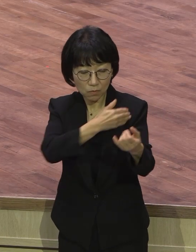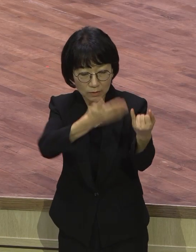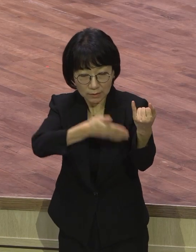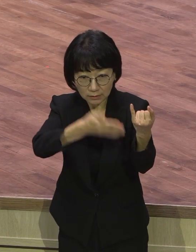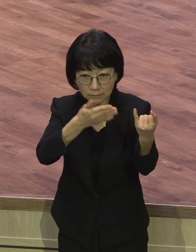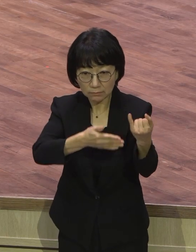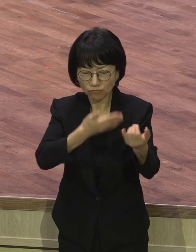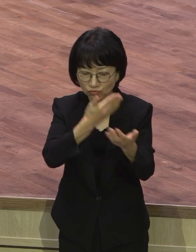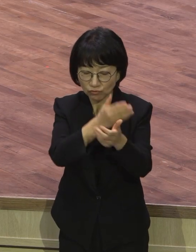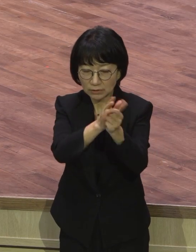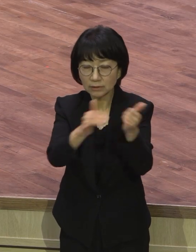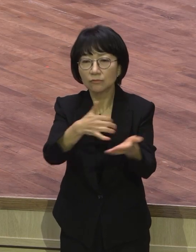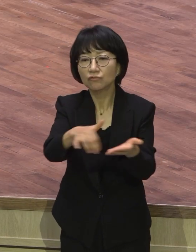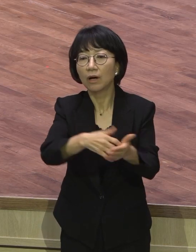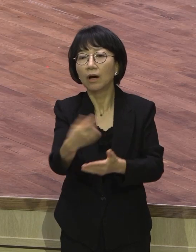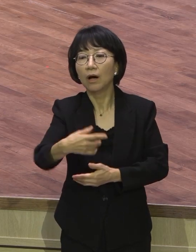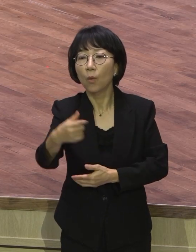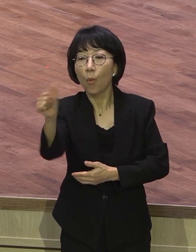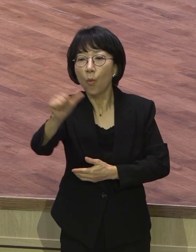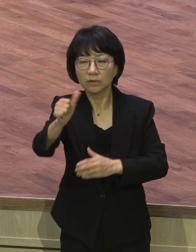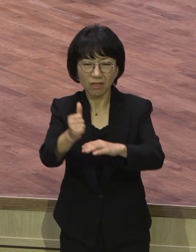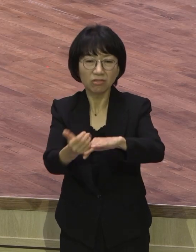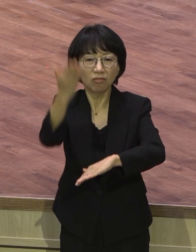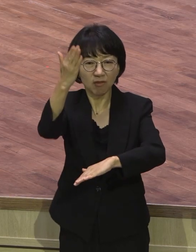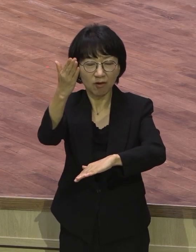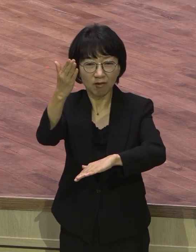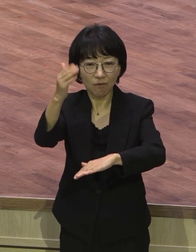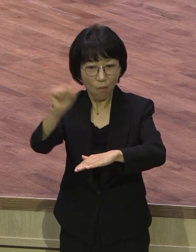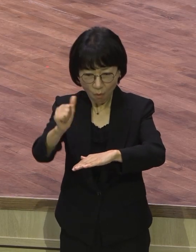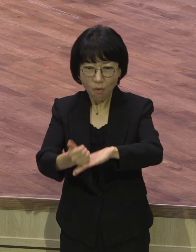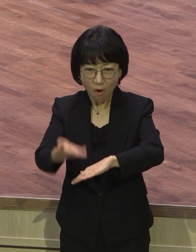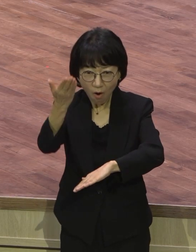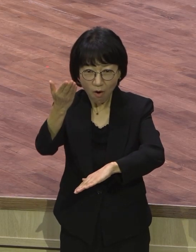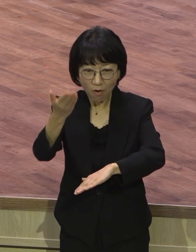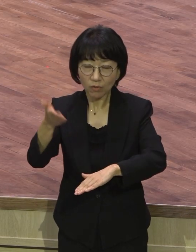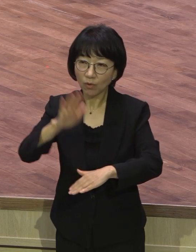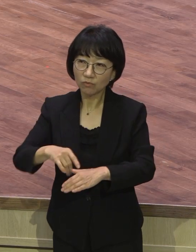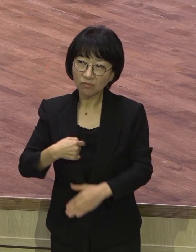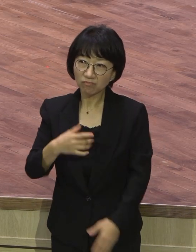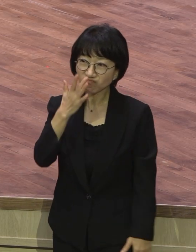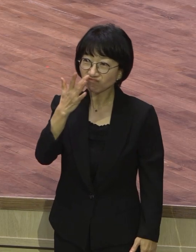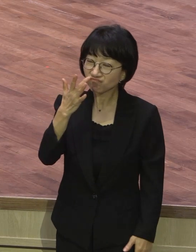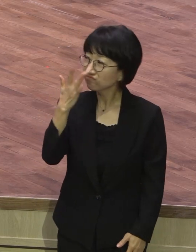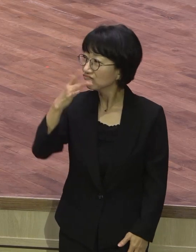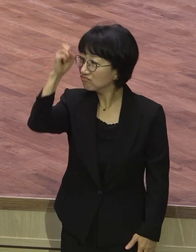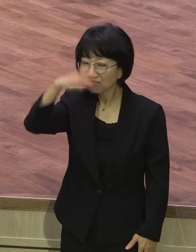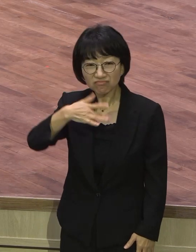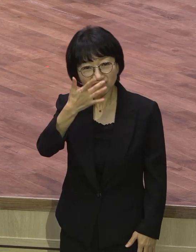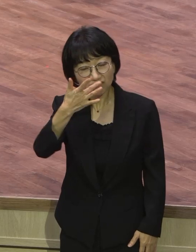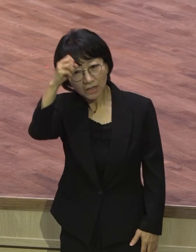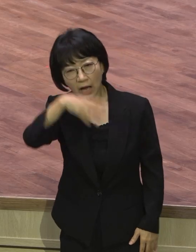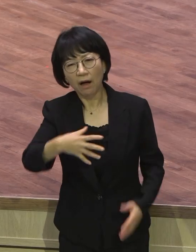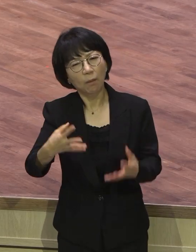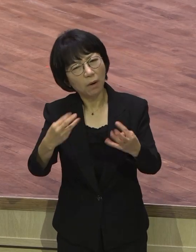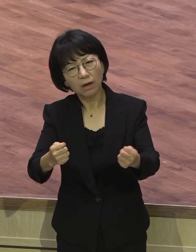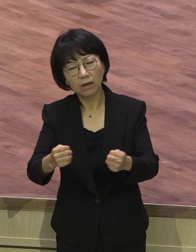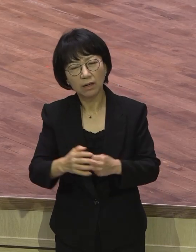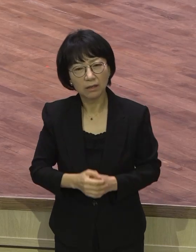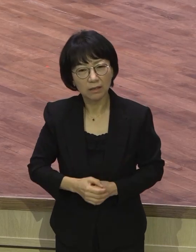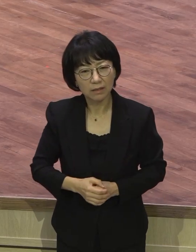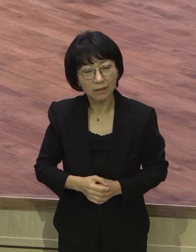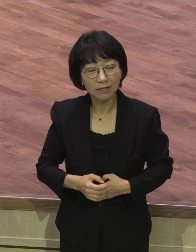탱싱돈인지 불신자인지 분간 돈 못하는 사람들이 너무 많아. 동료 여러분